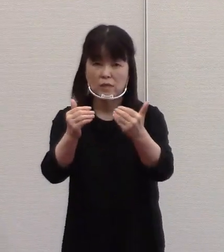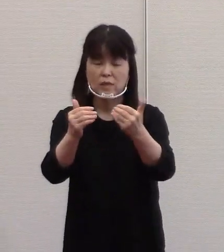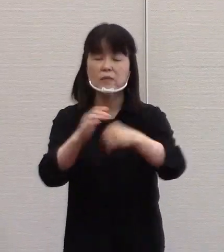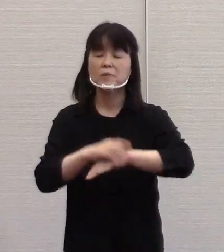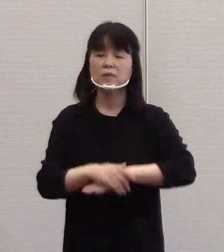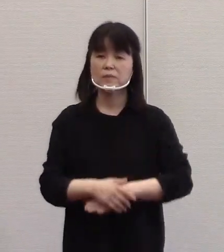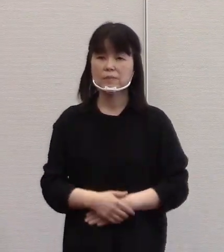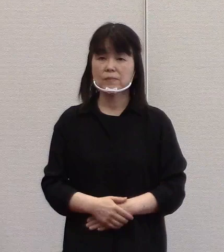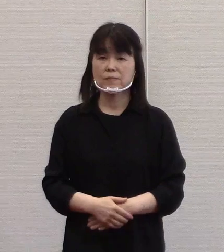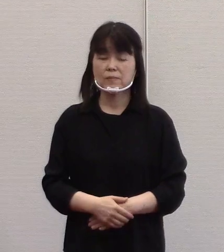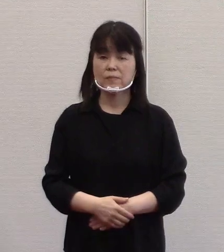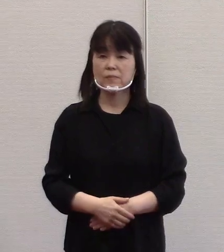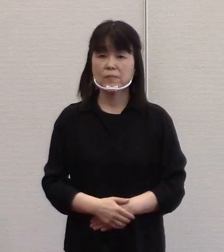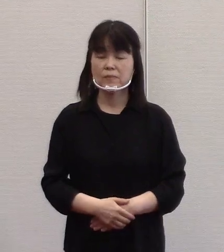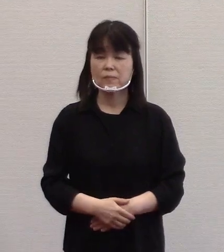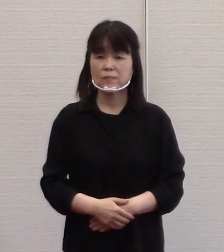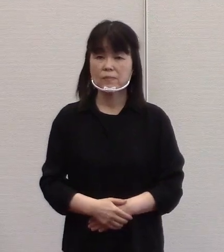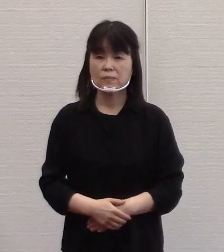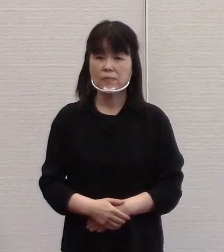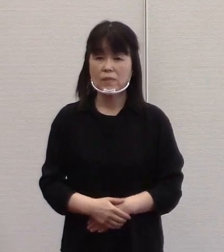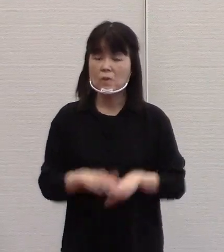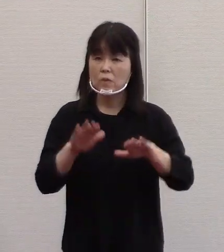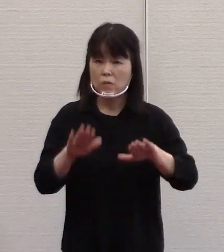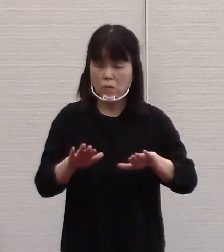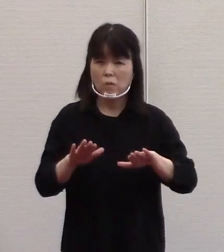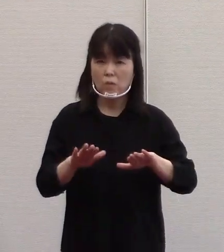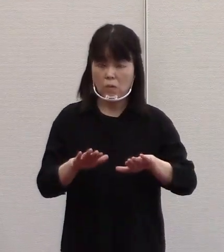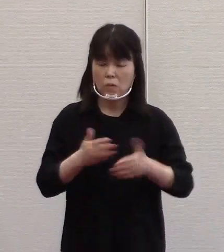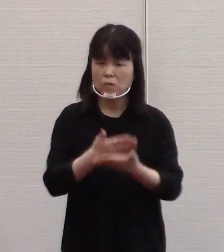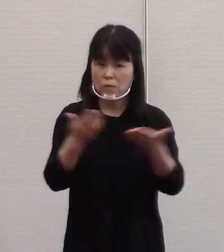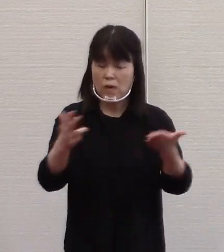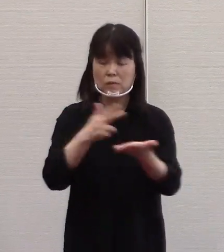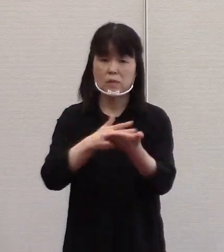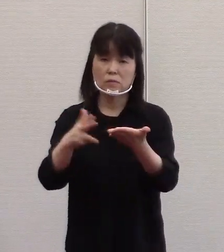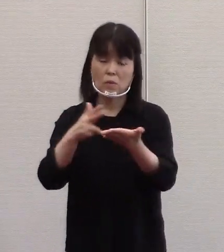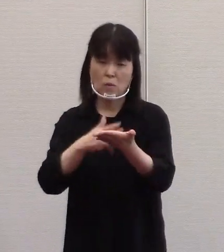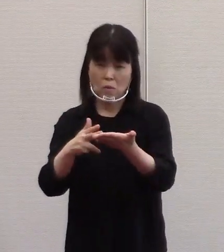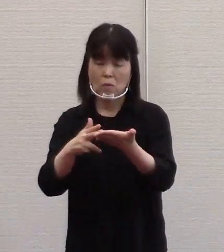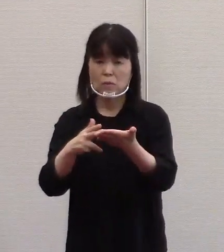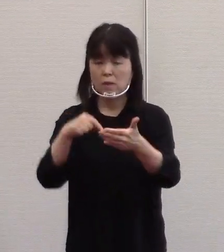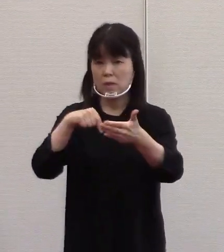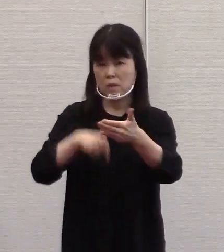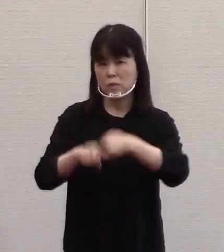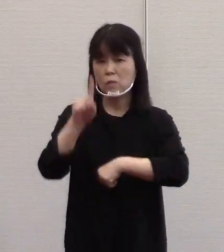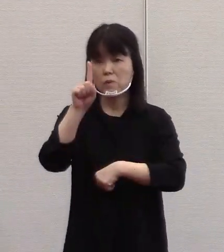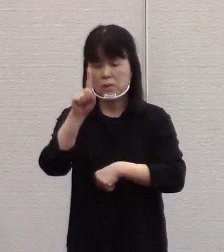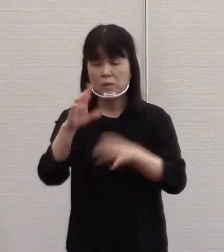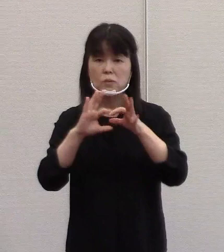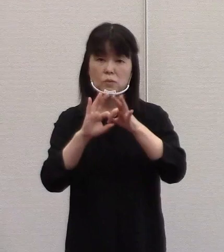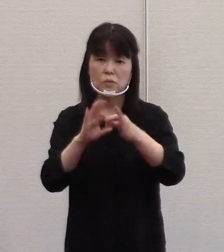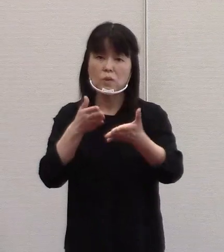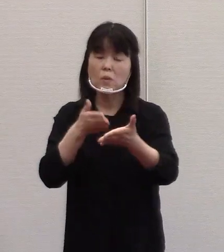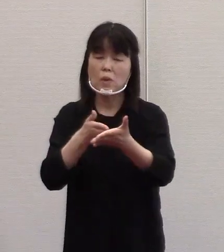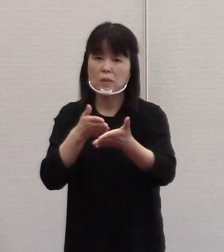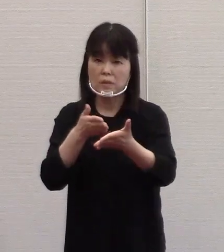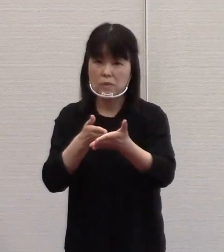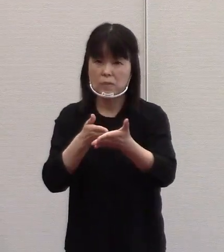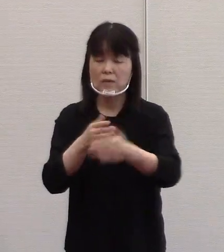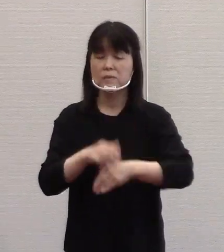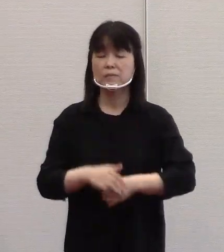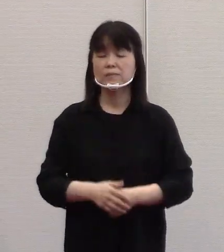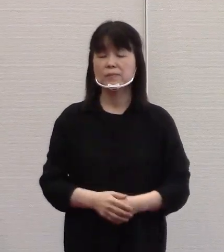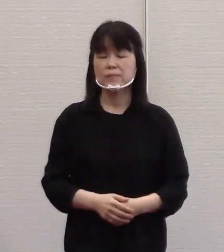、お手元にお配りしている資料の1の方からお話をいたしますと、